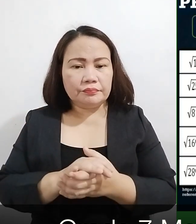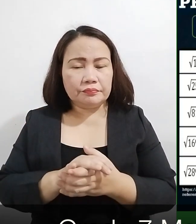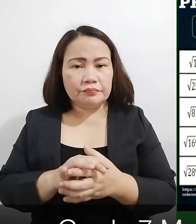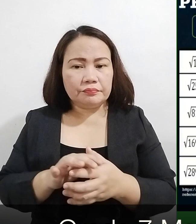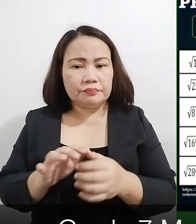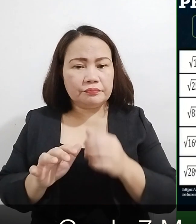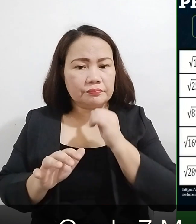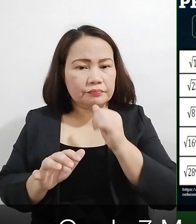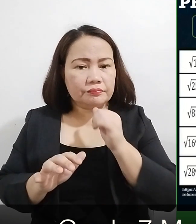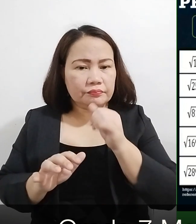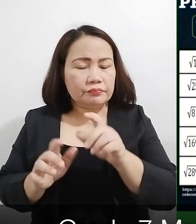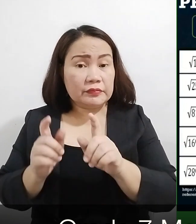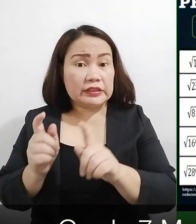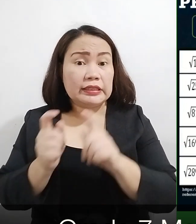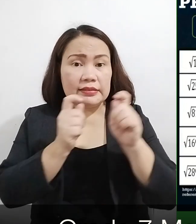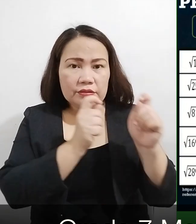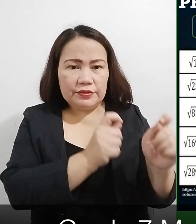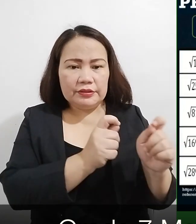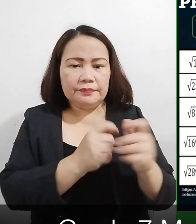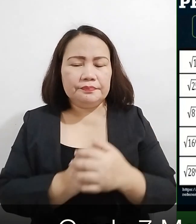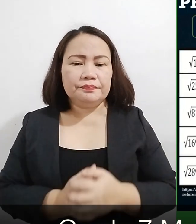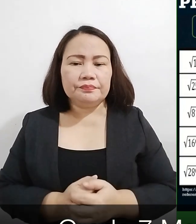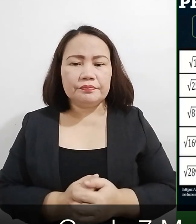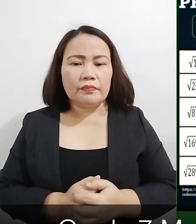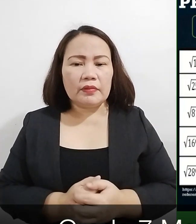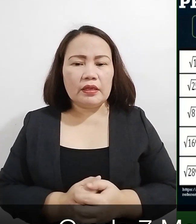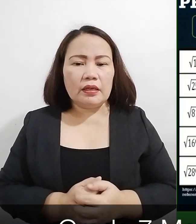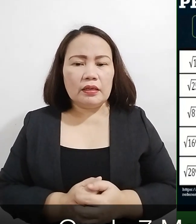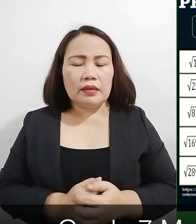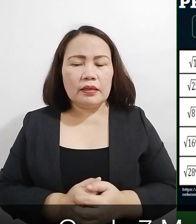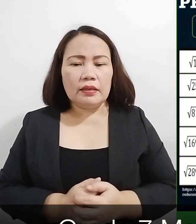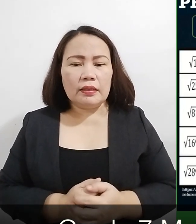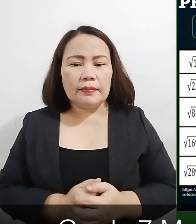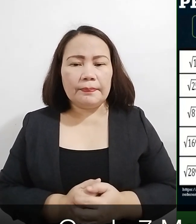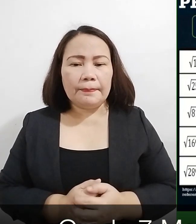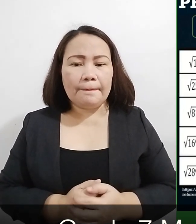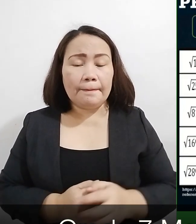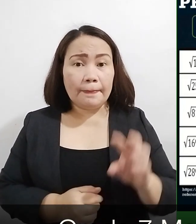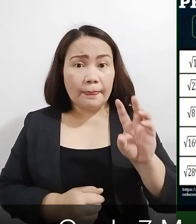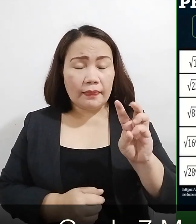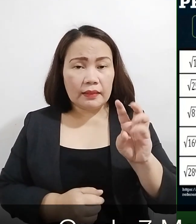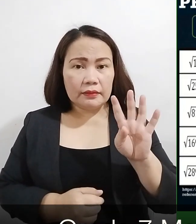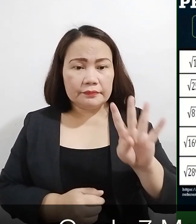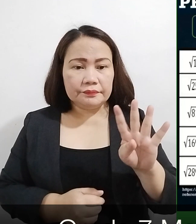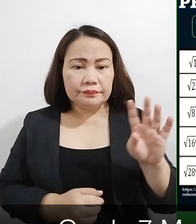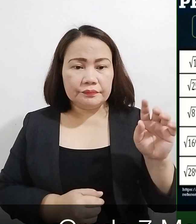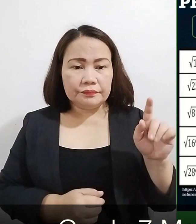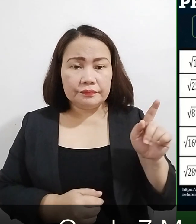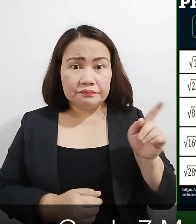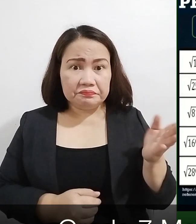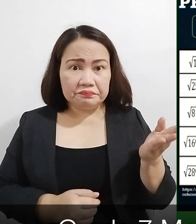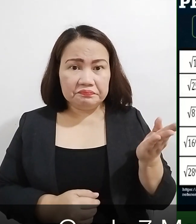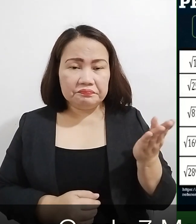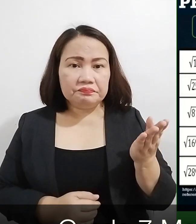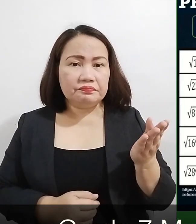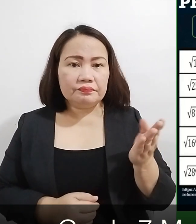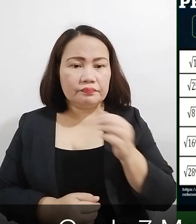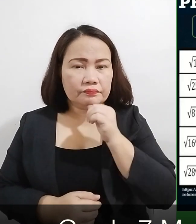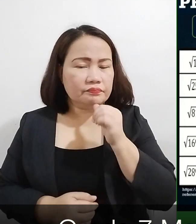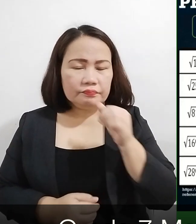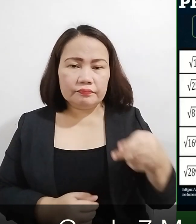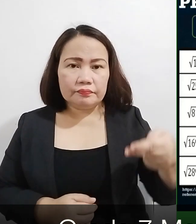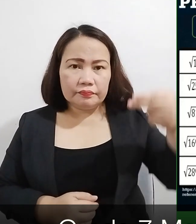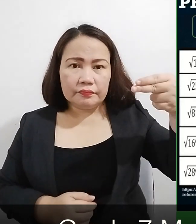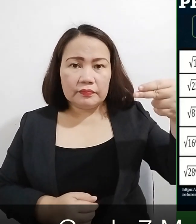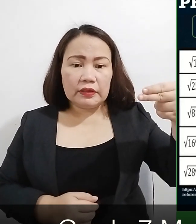49, instead of writing this here, dito natin siya, ay yung 64, instead of writing square root of 64